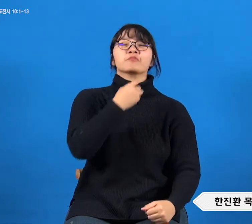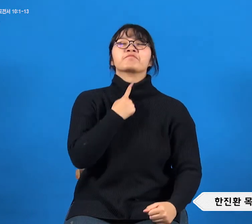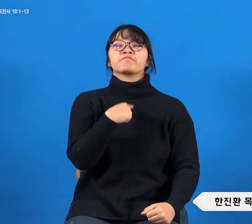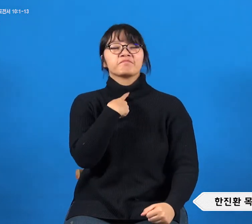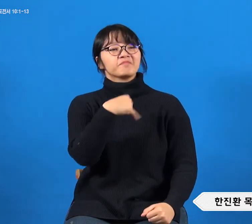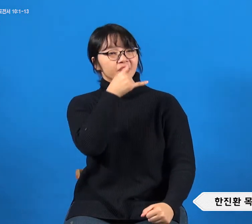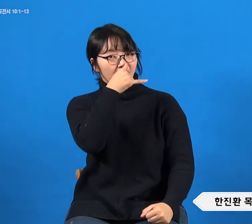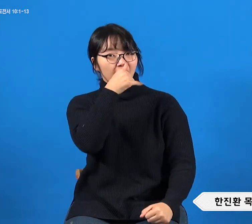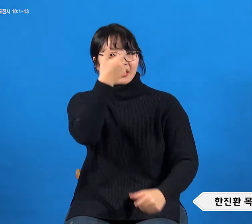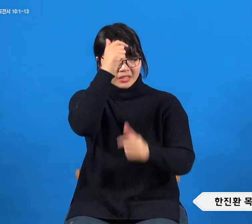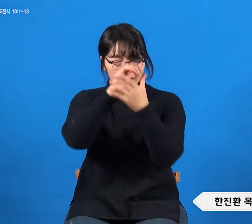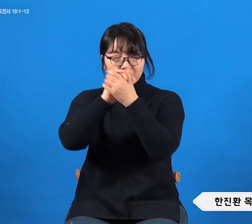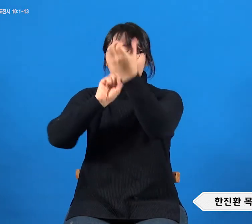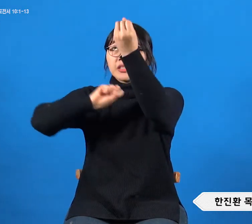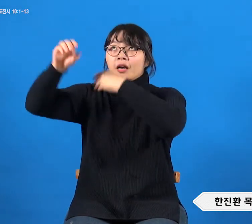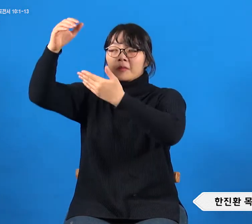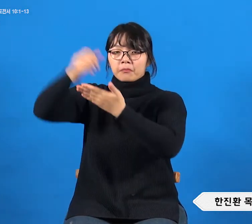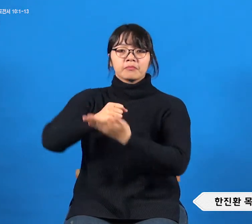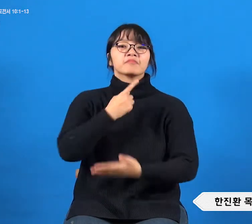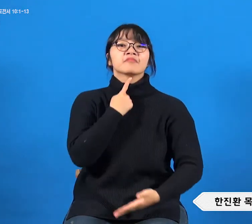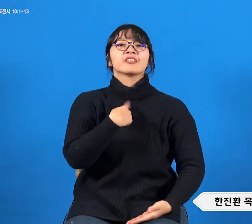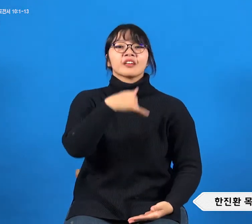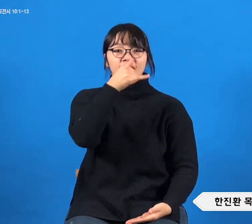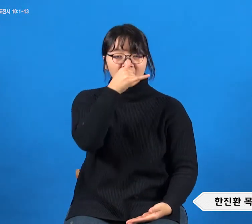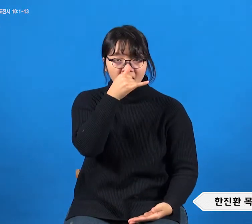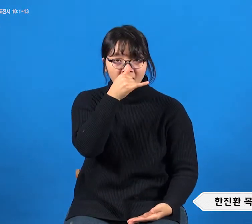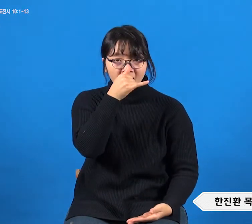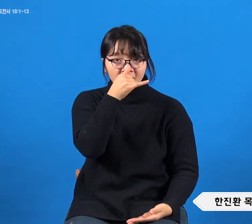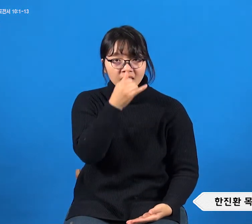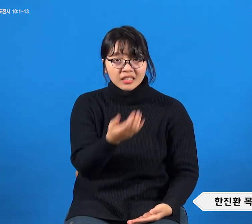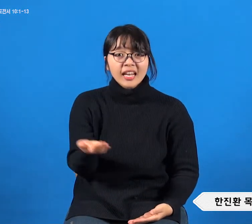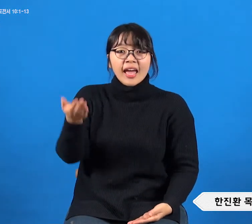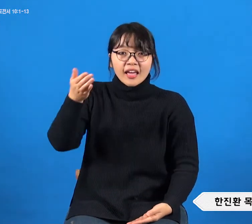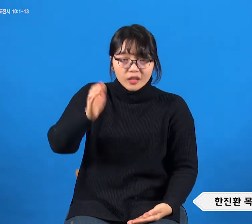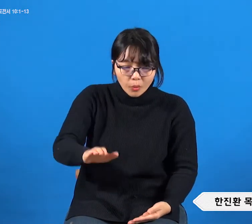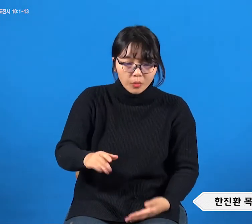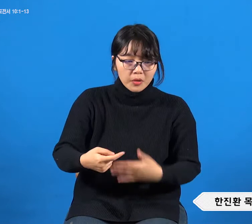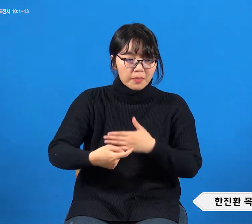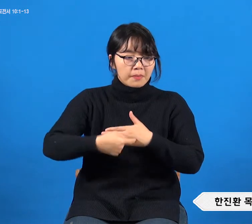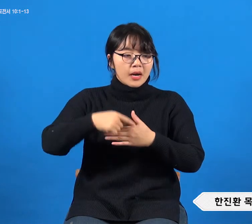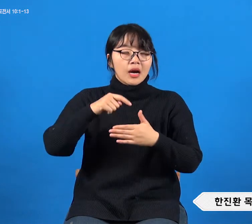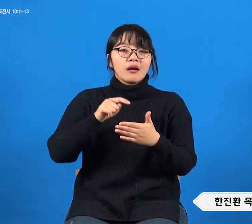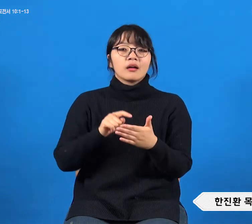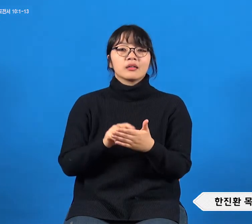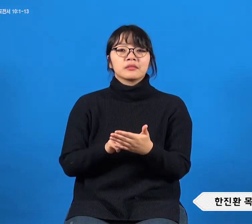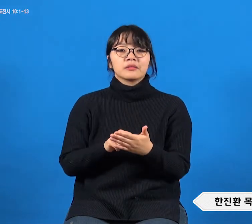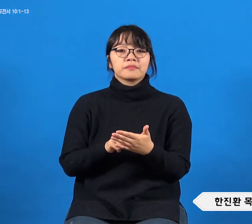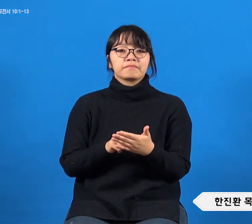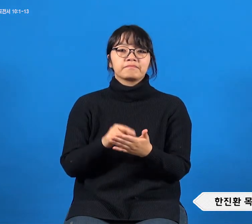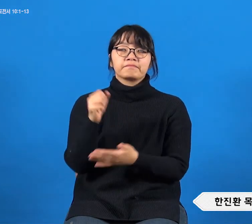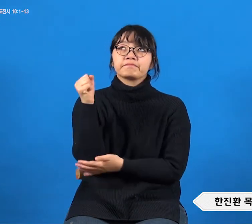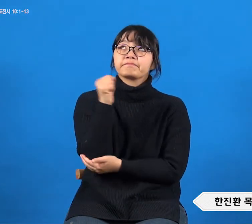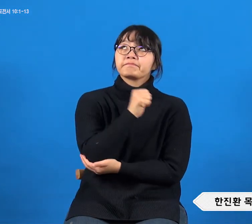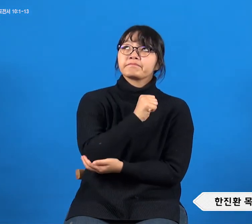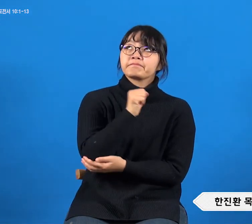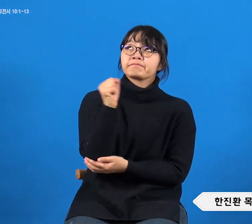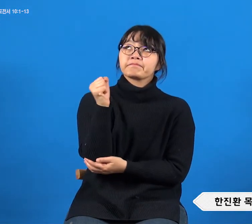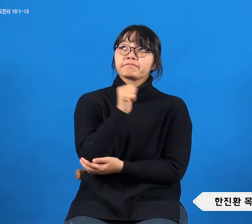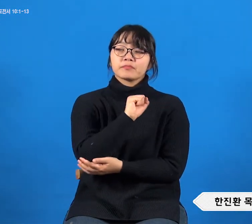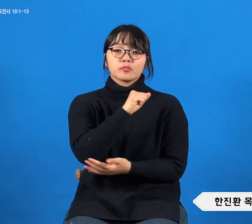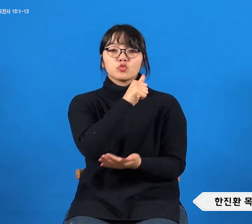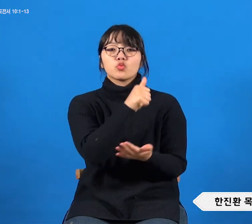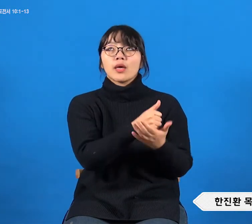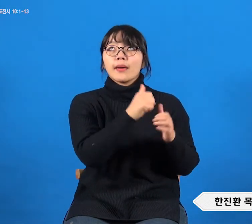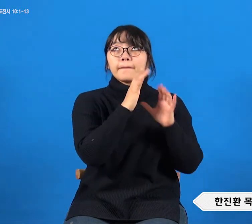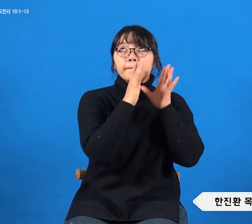놀라운 기도의 응답을 받았어도 한순간에 마음이 강팍해져서 캄캄한 죄악의